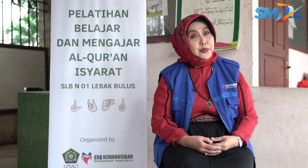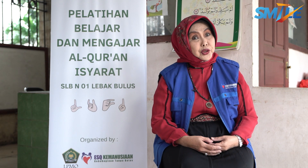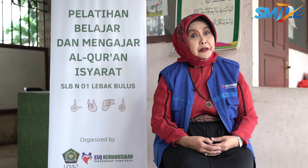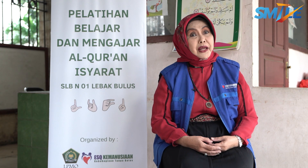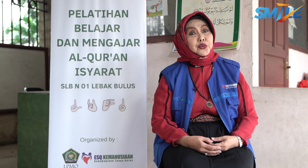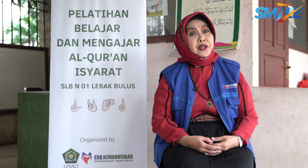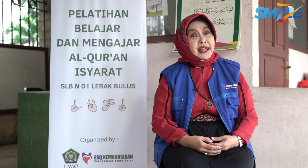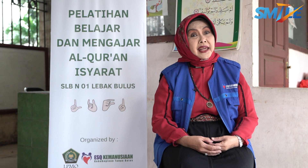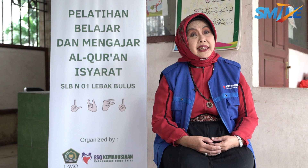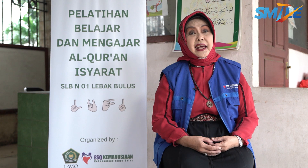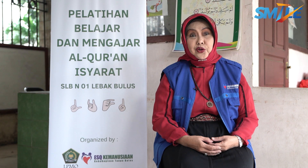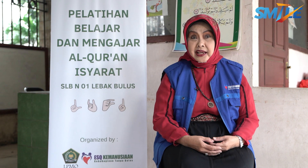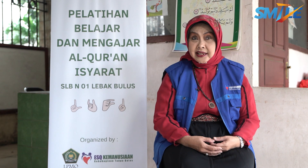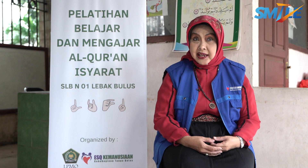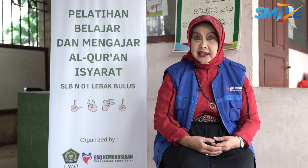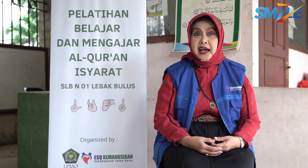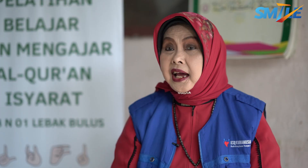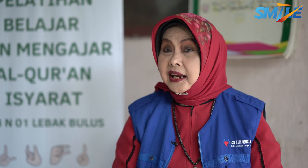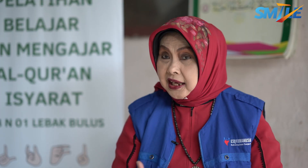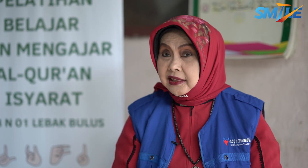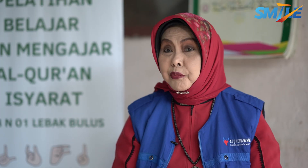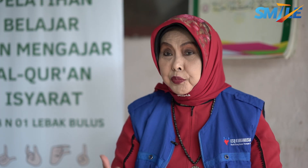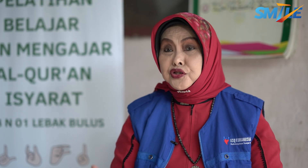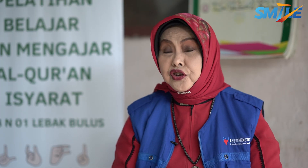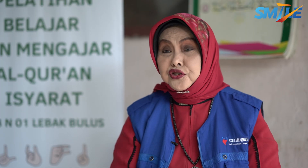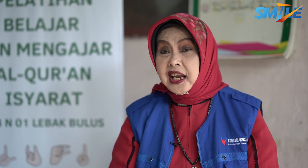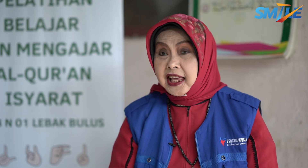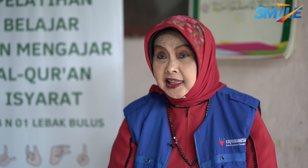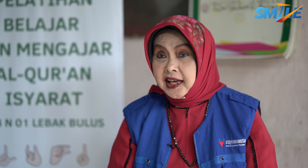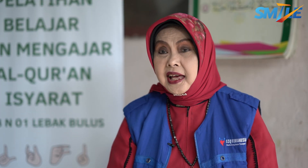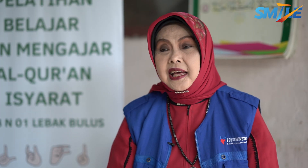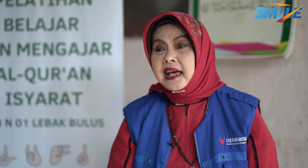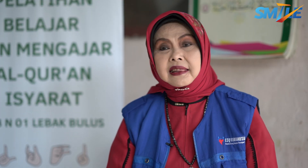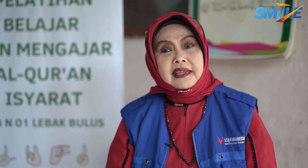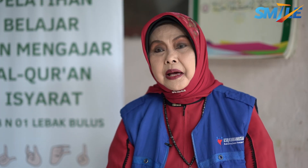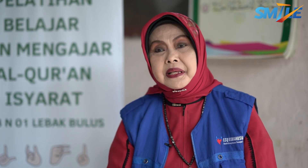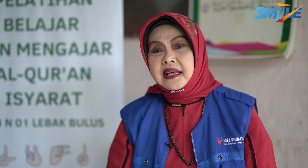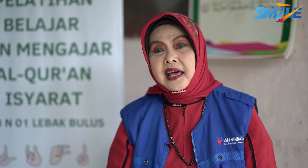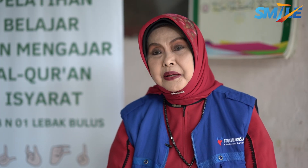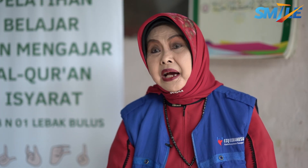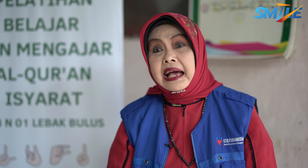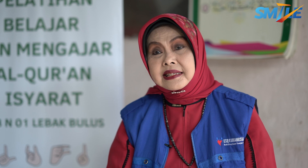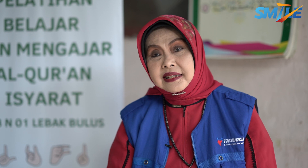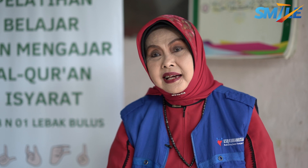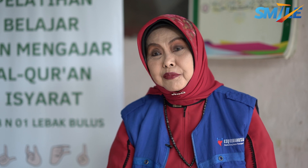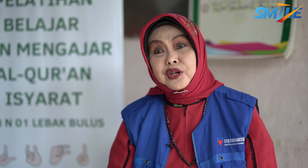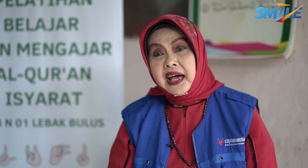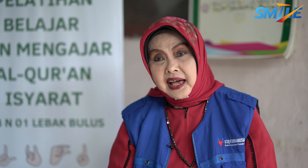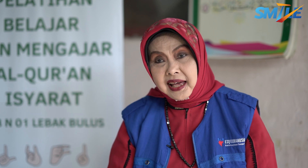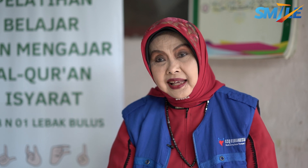pun teman tuli di Indonesia ini, anak-anak kita maupun saudara-saudara kita yang tidak bisa lagi mengaji dengan mudah.